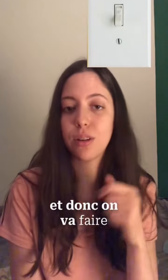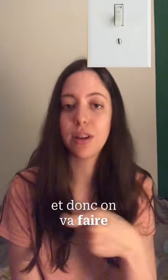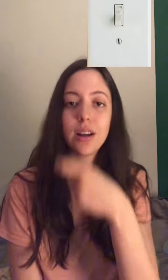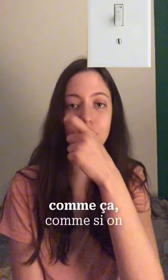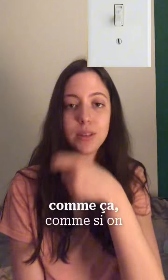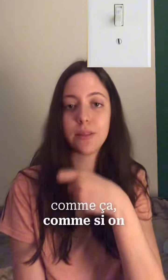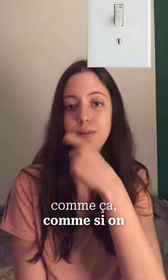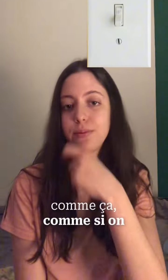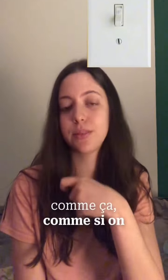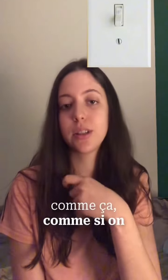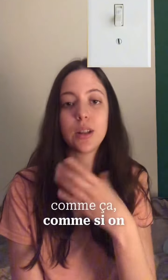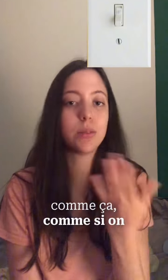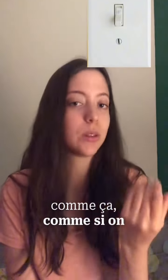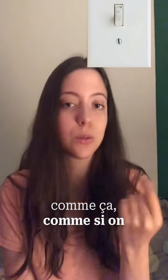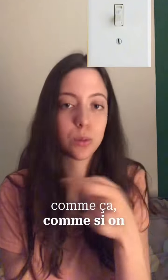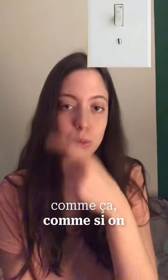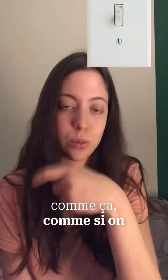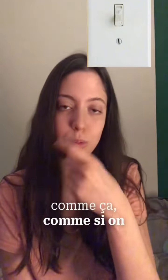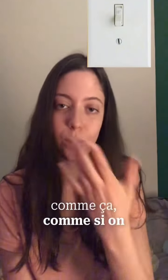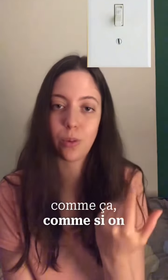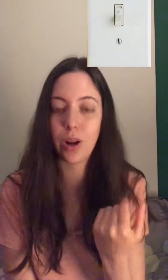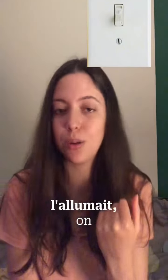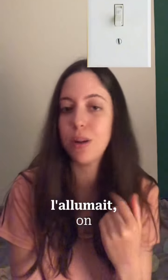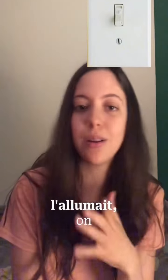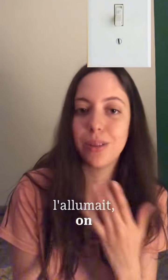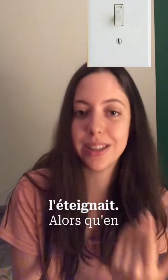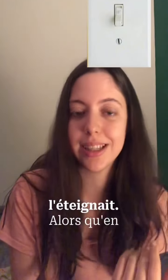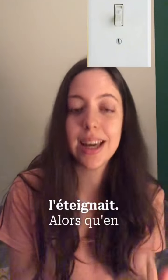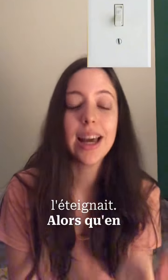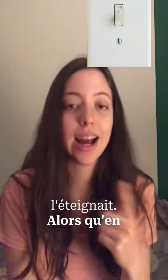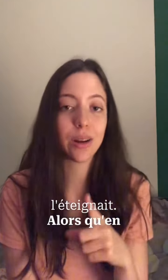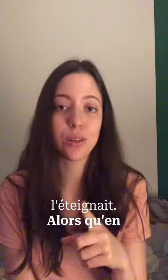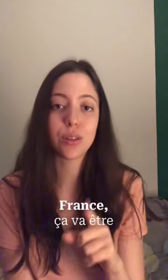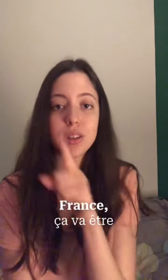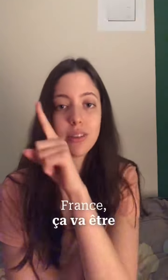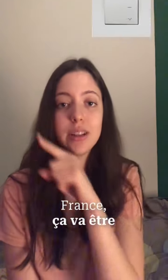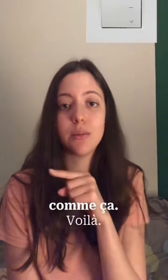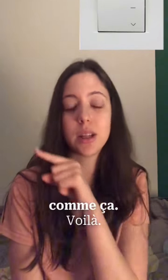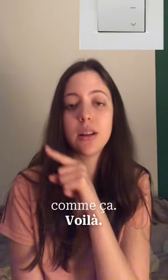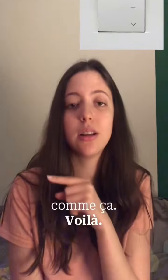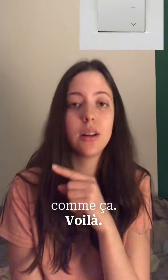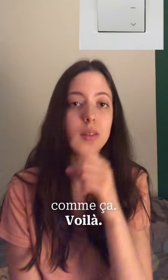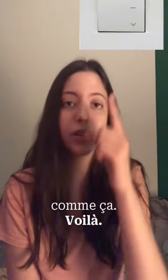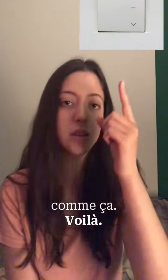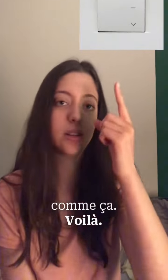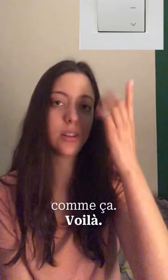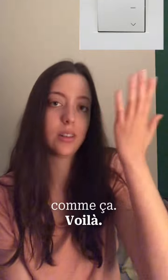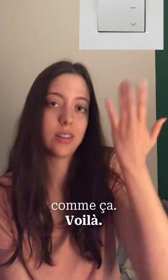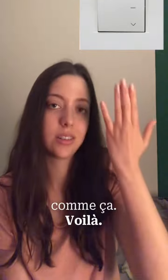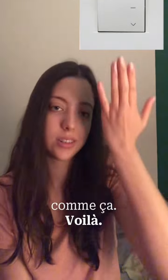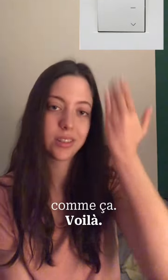faire comme ça, comme si on l'allumait, on l'éteignait. Alors qu'en France, ça va être comme ça, parce que